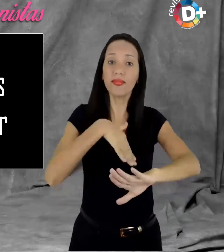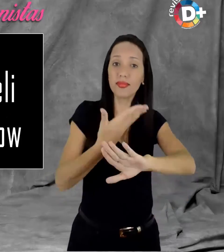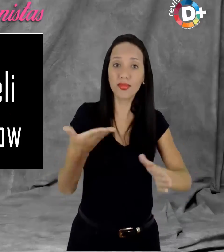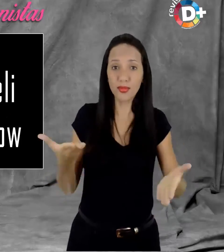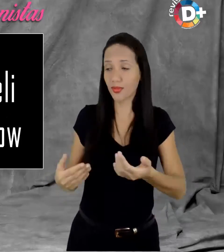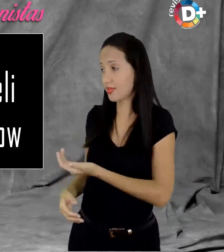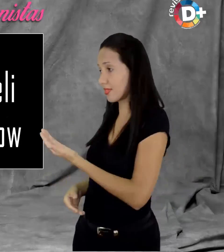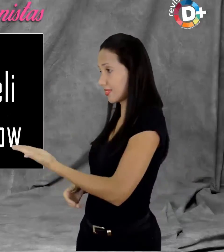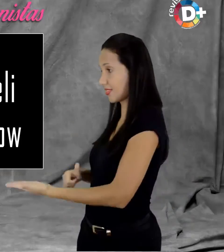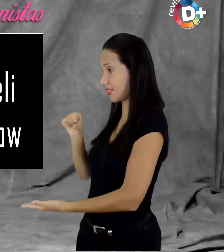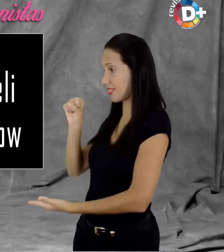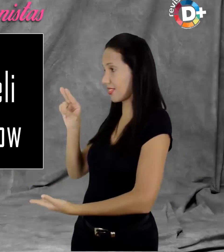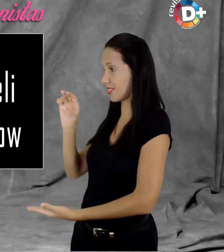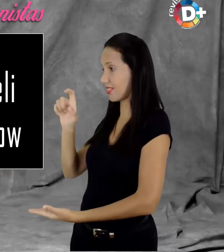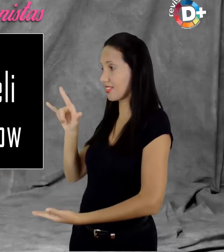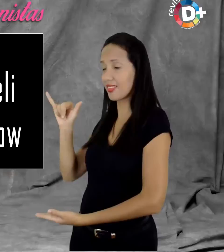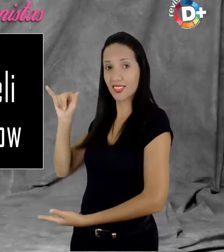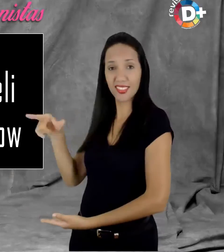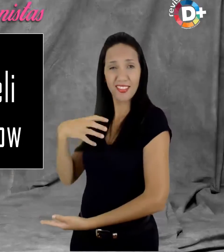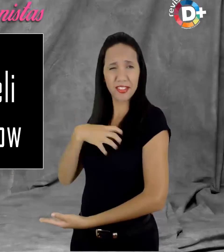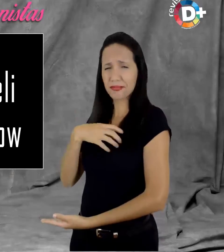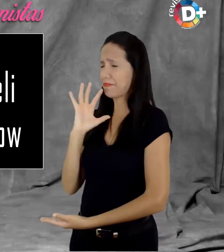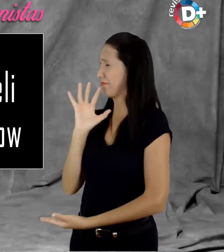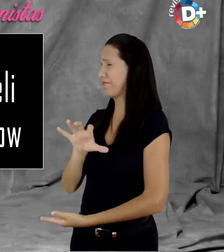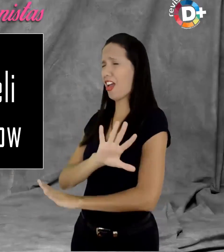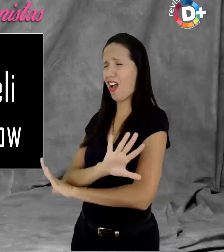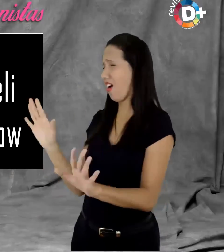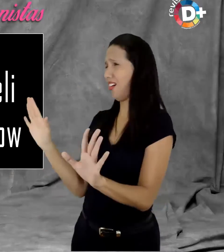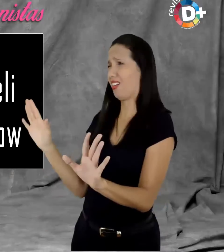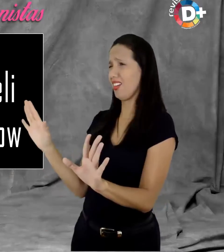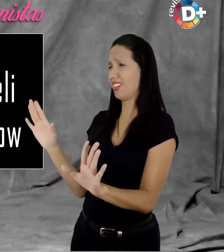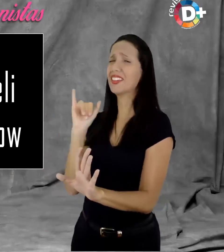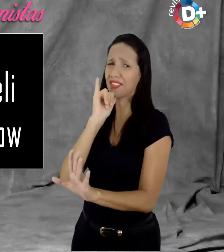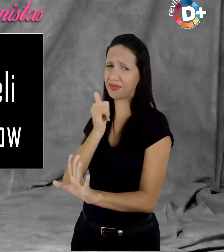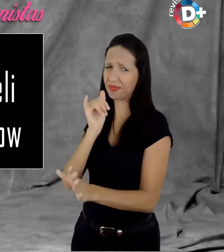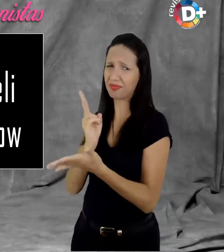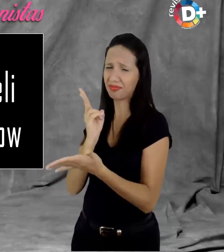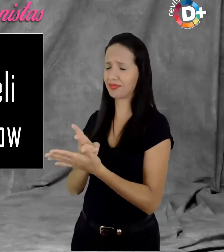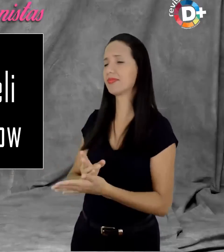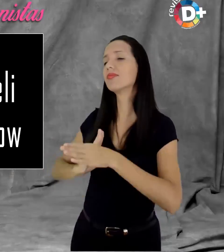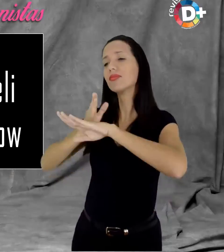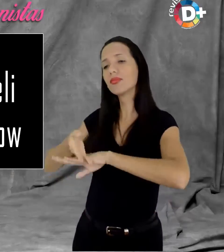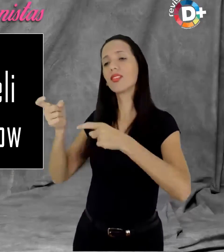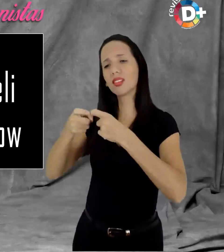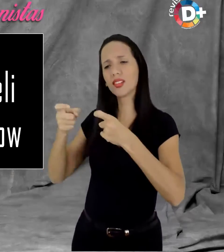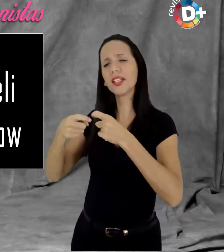Até hoje, Sueli Satou ainda passa por situações ridículas, como ela mesma diz. Quando,